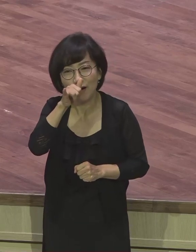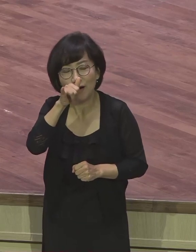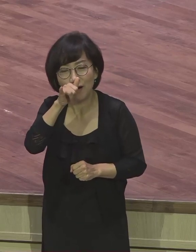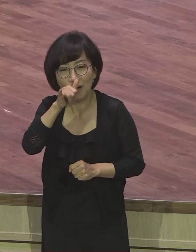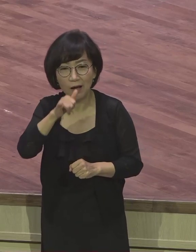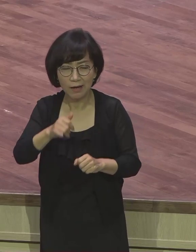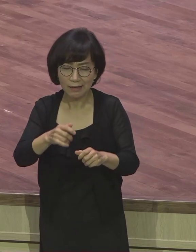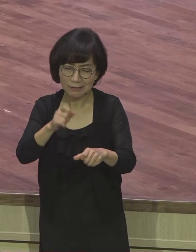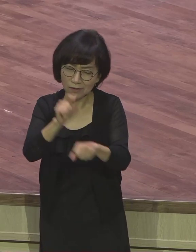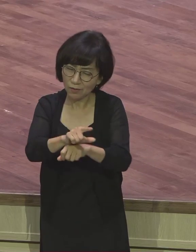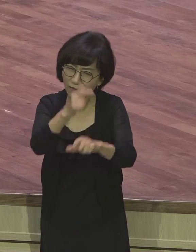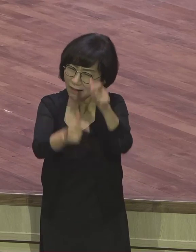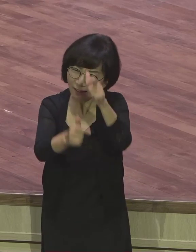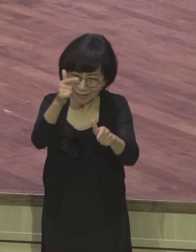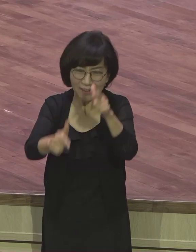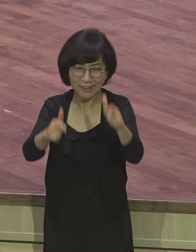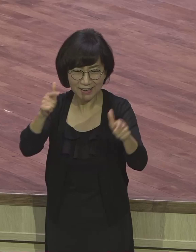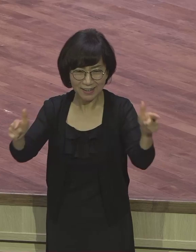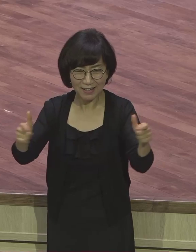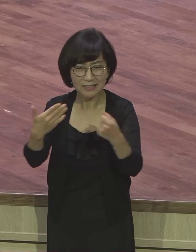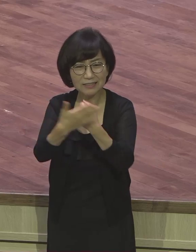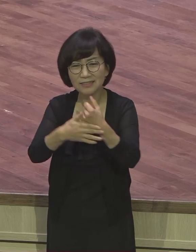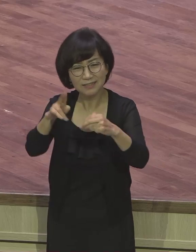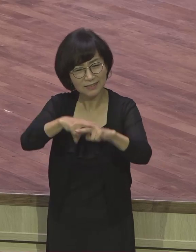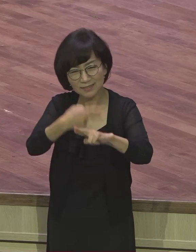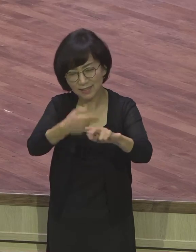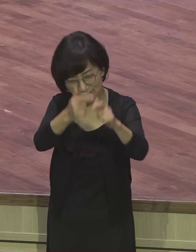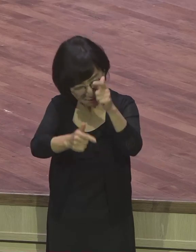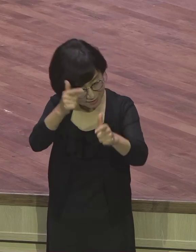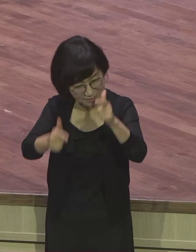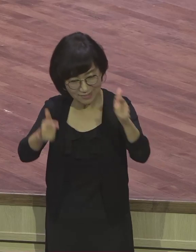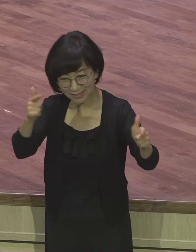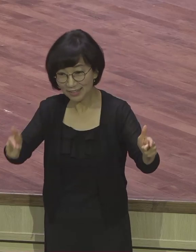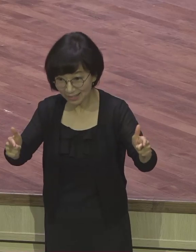하는 사람들이 있어요. 그 은사가 있어요.